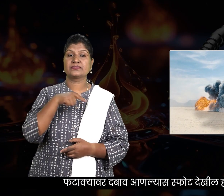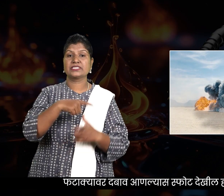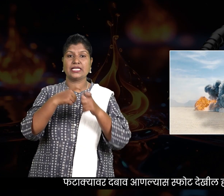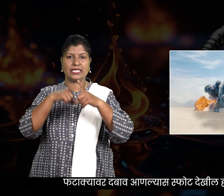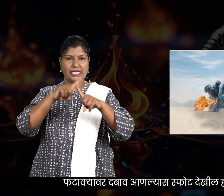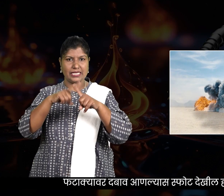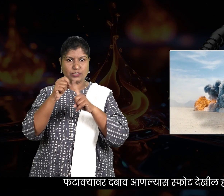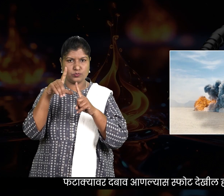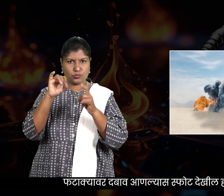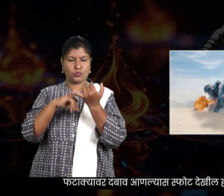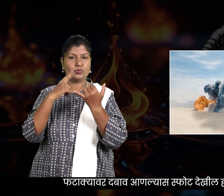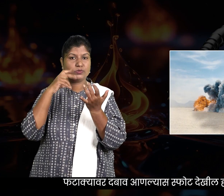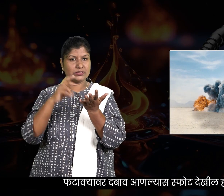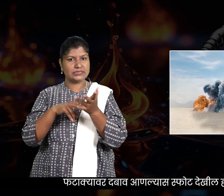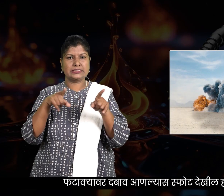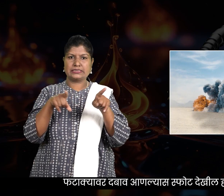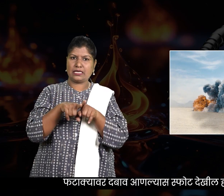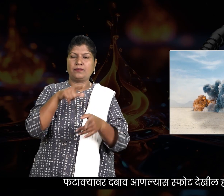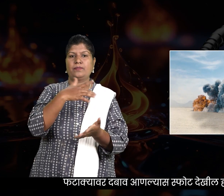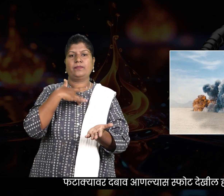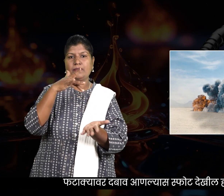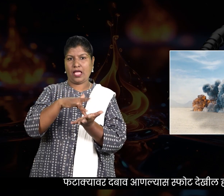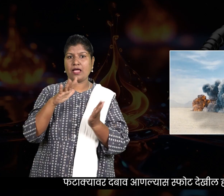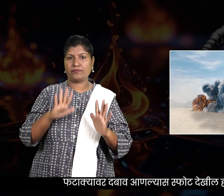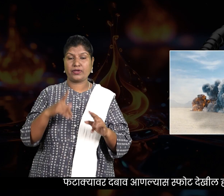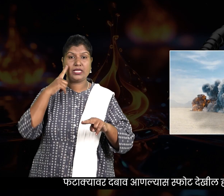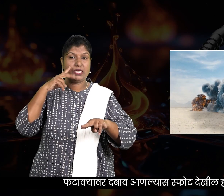फटाक्यावर दबाव आणल्यास स्फोट देखील होऊ शकतो.